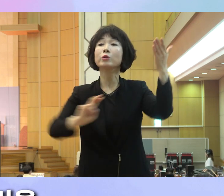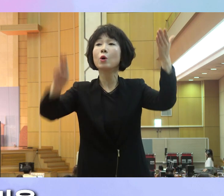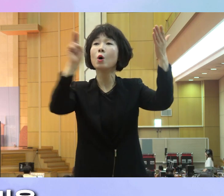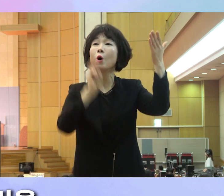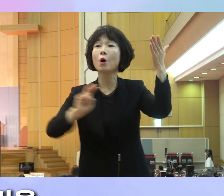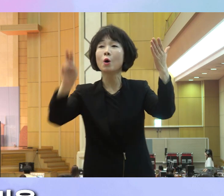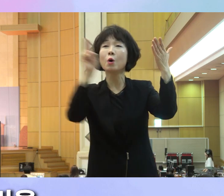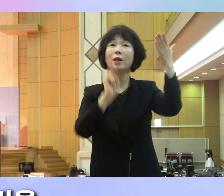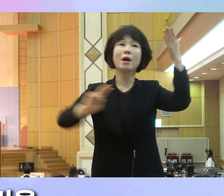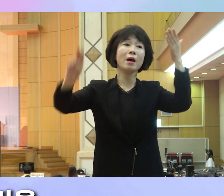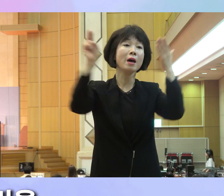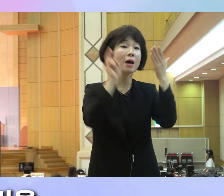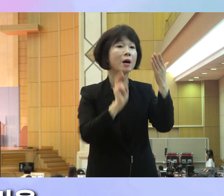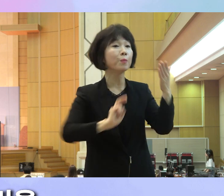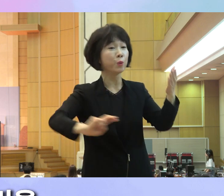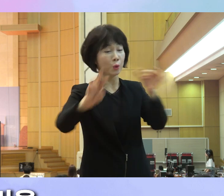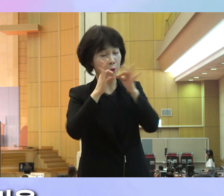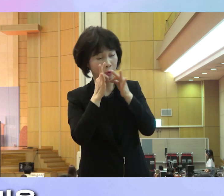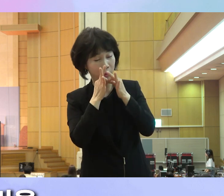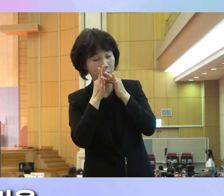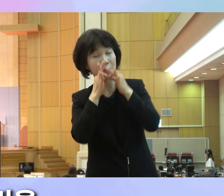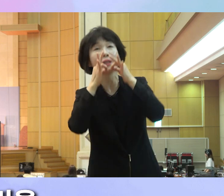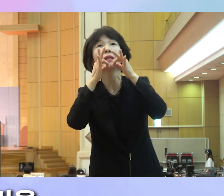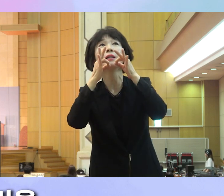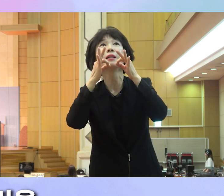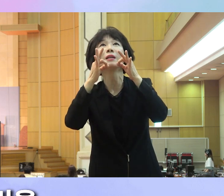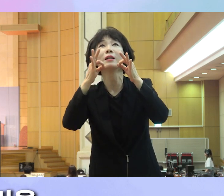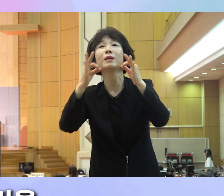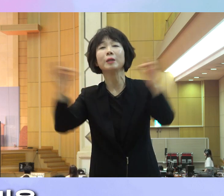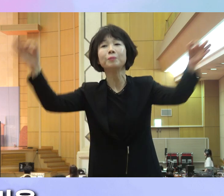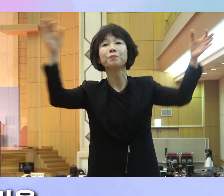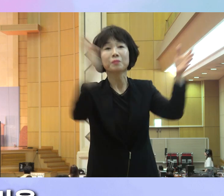구원의 노래 부르리.